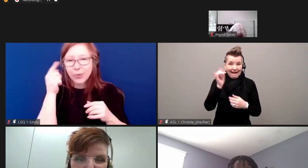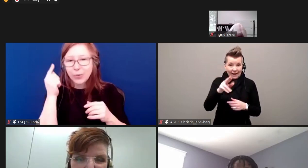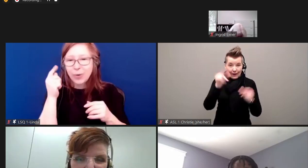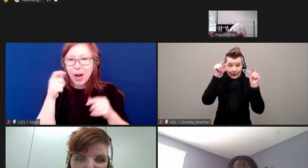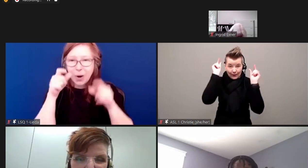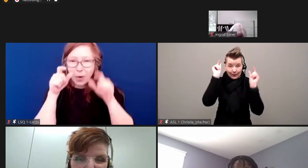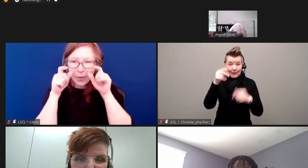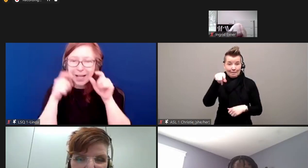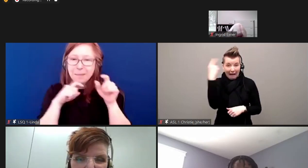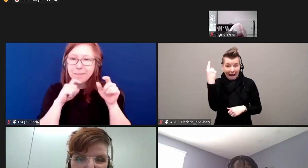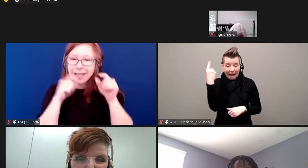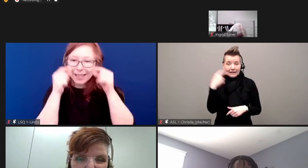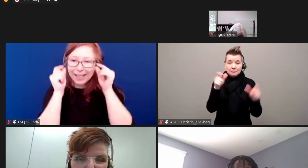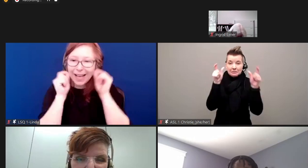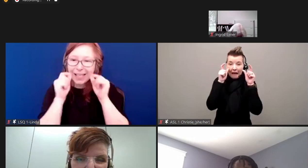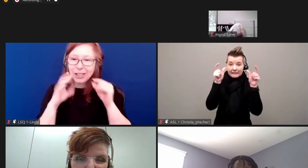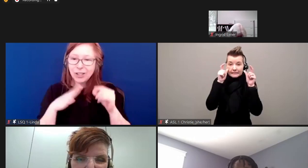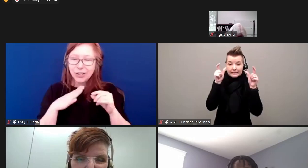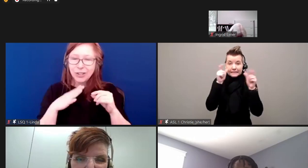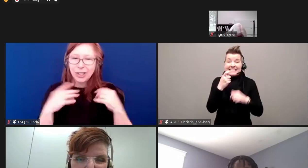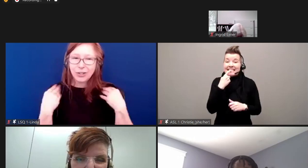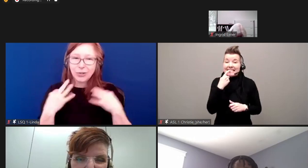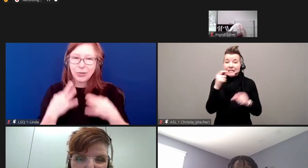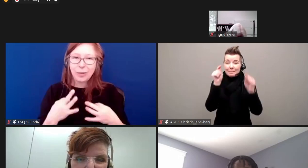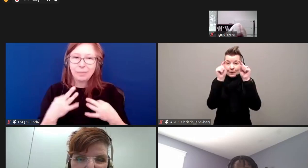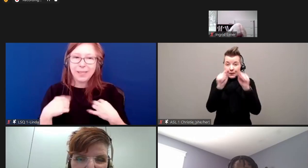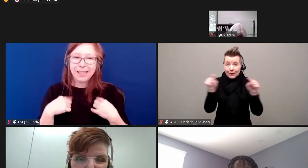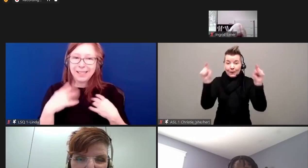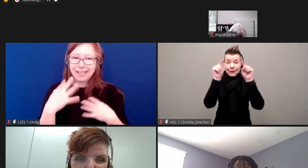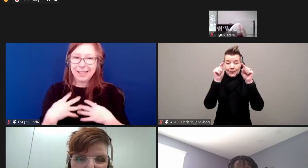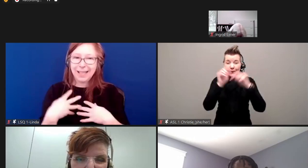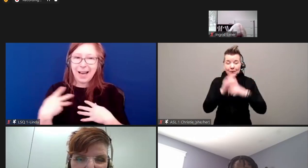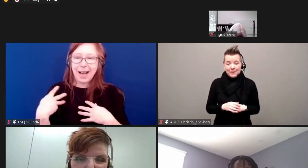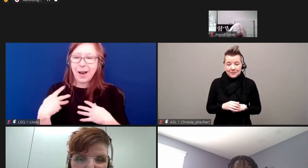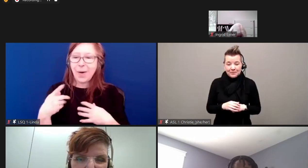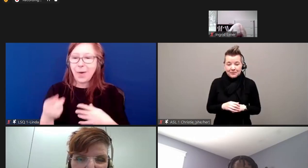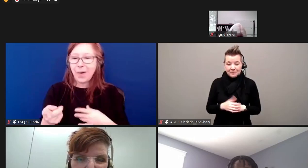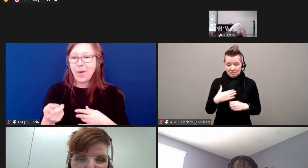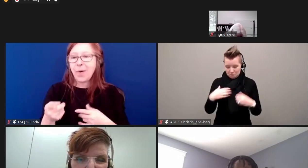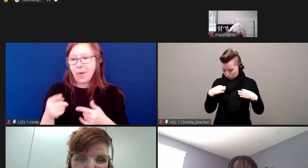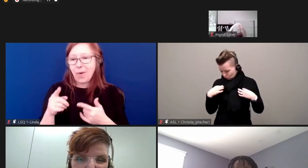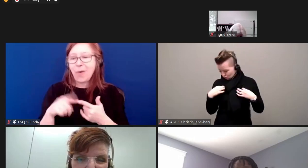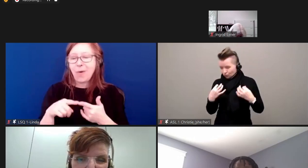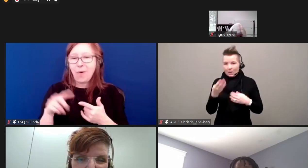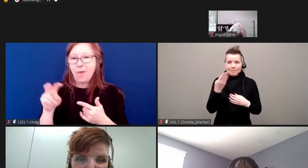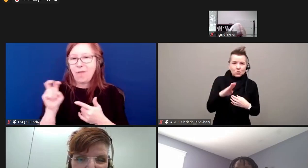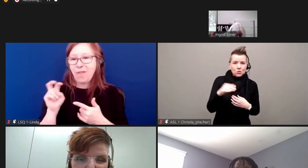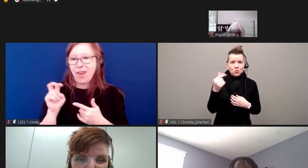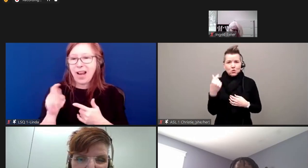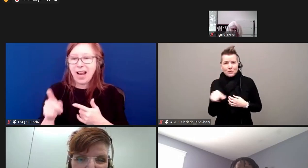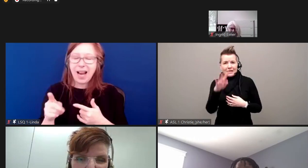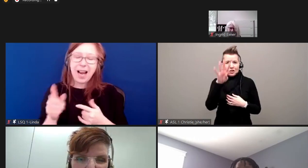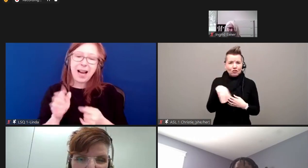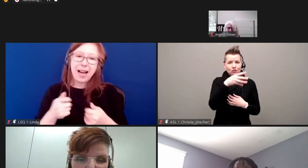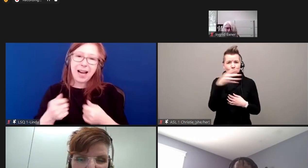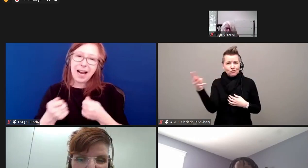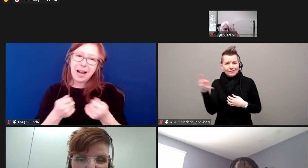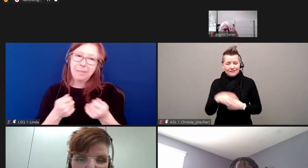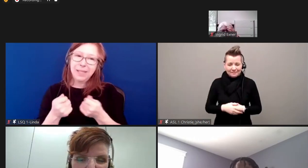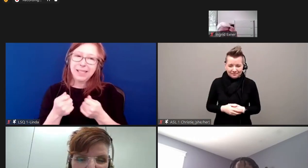une chemise à carreaux bleu et verte. Je vous présente aujourd'hui depuis le bureau de l'administration centrale du